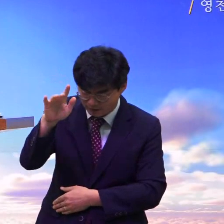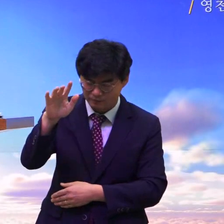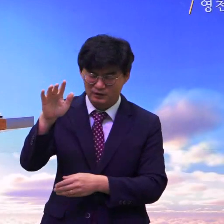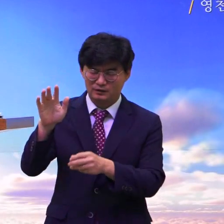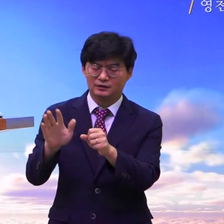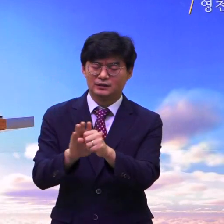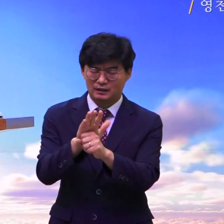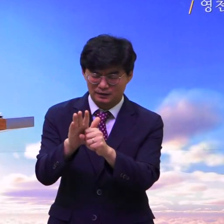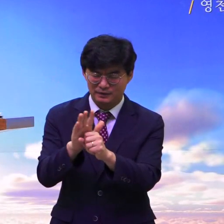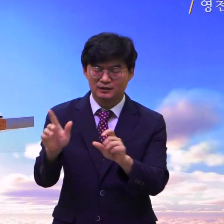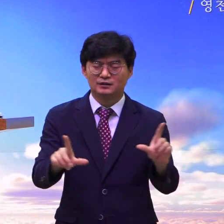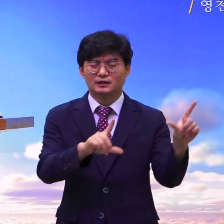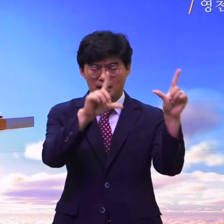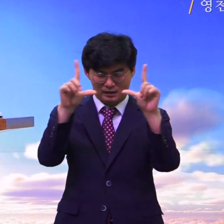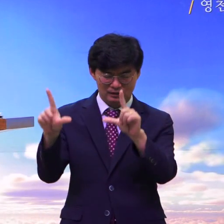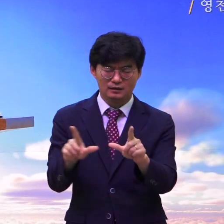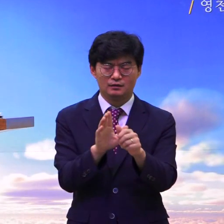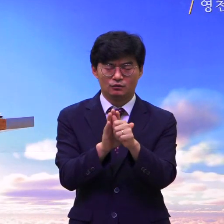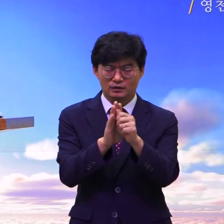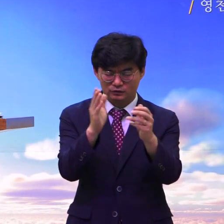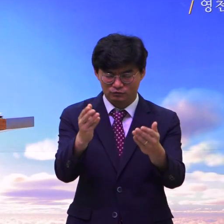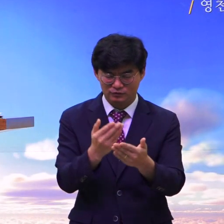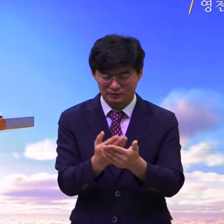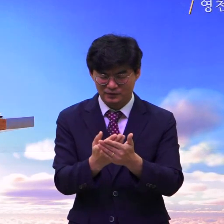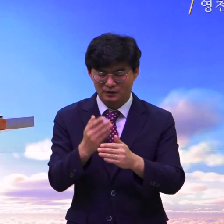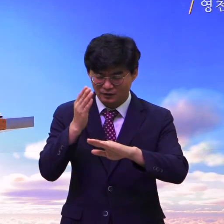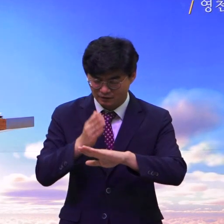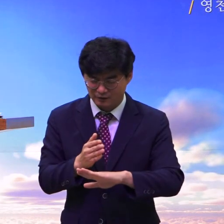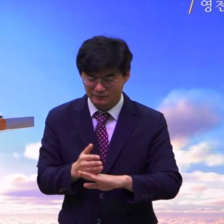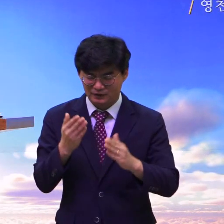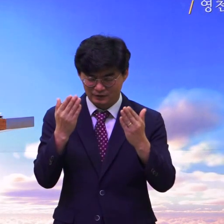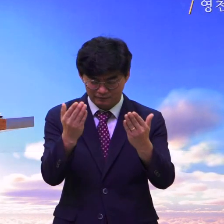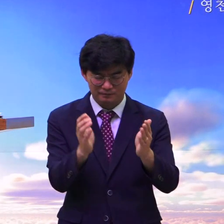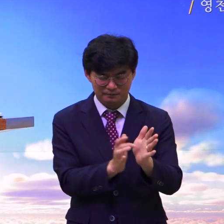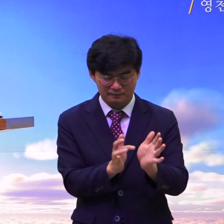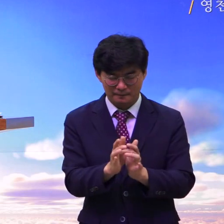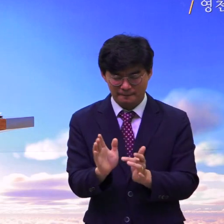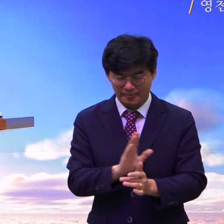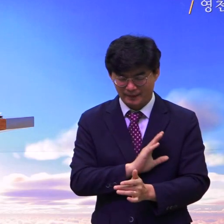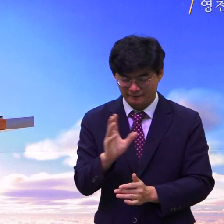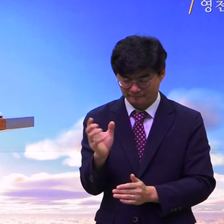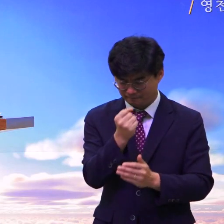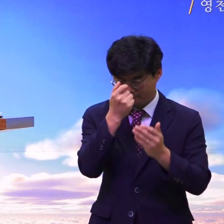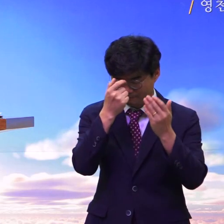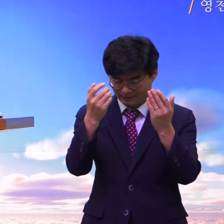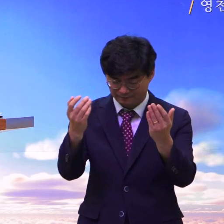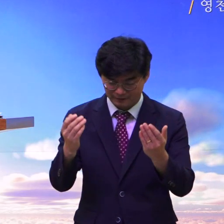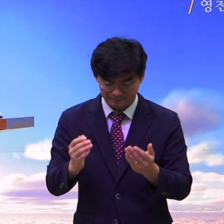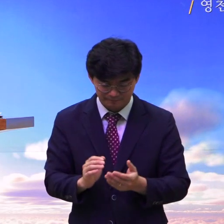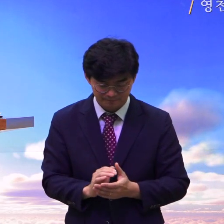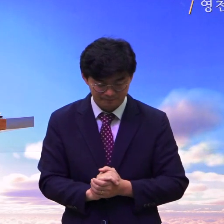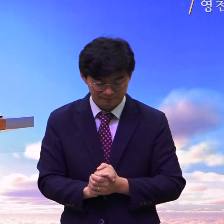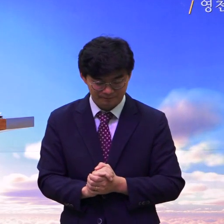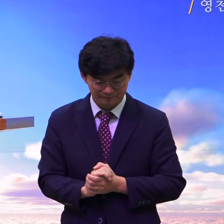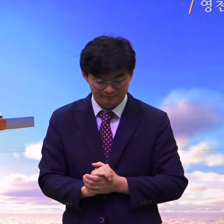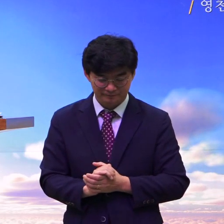사모하며 살아가는 저희들 되게 하여 주시옵소서. 감사드리며 예수님의 이름으로 기도합니다.